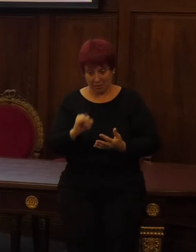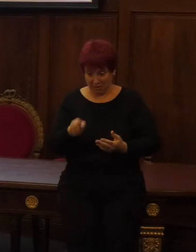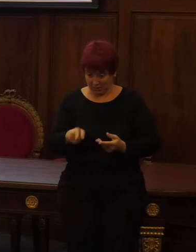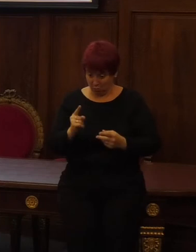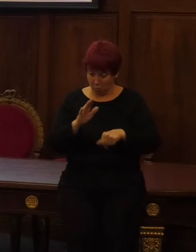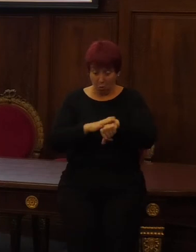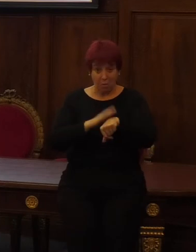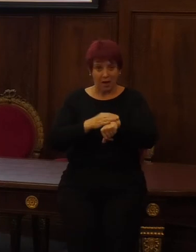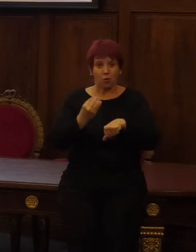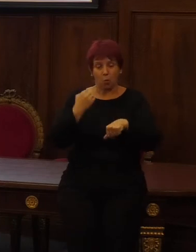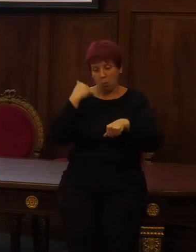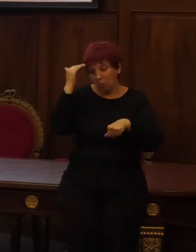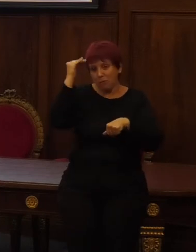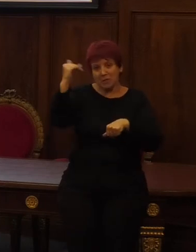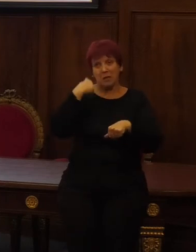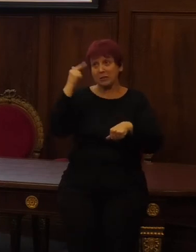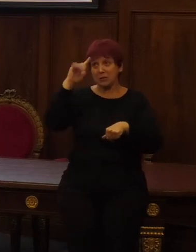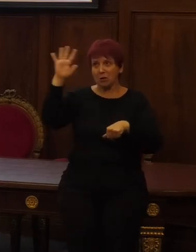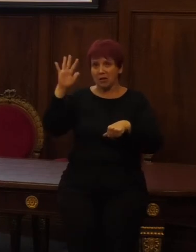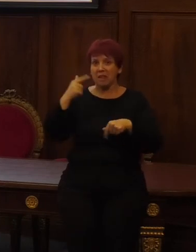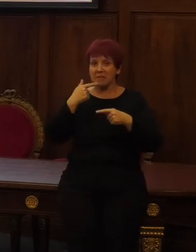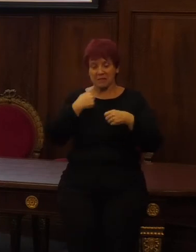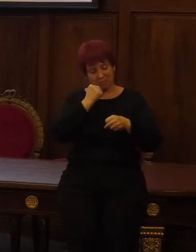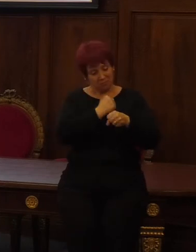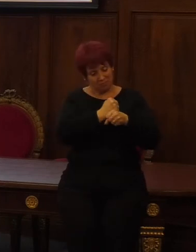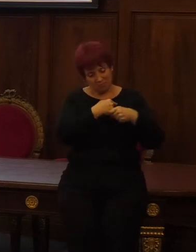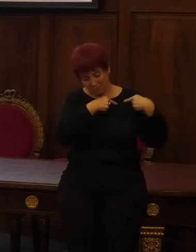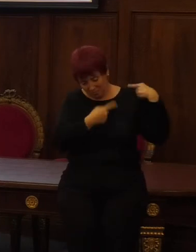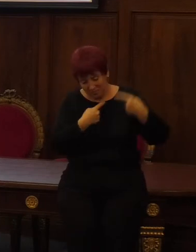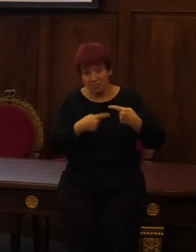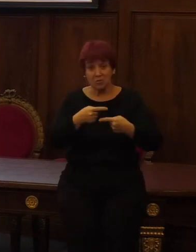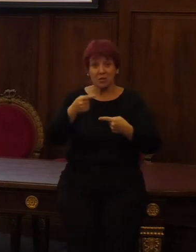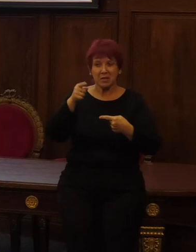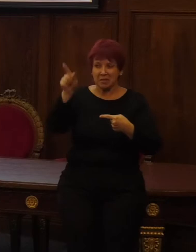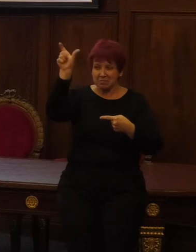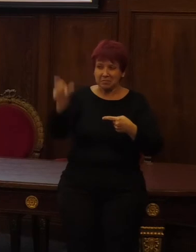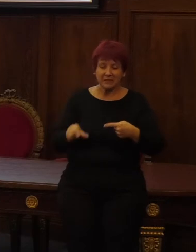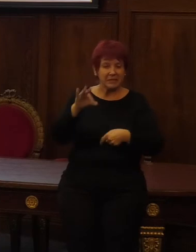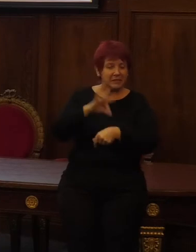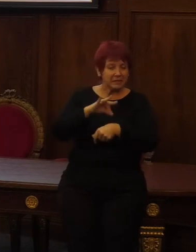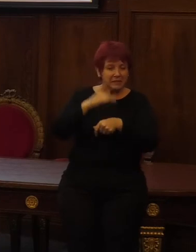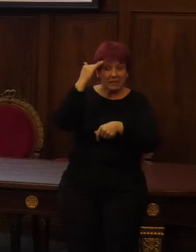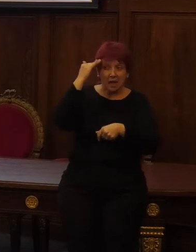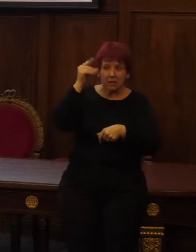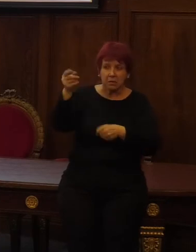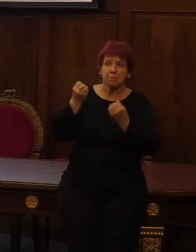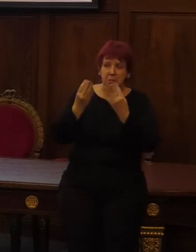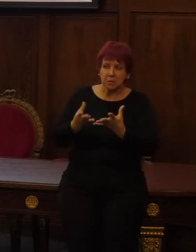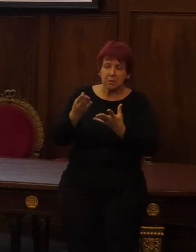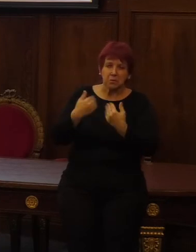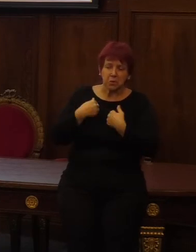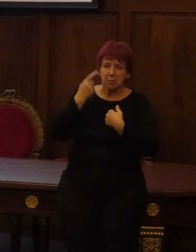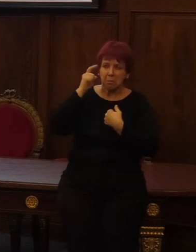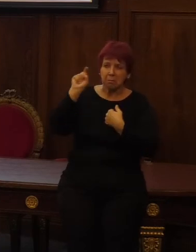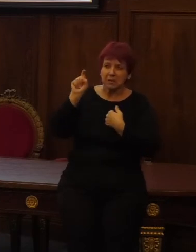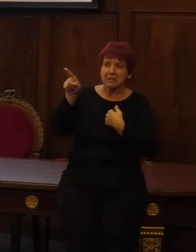el ejercicio profesional explicaba a aquel psiquiatra amigo por qué nosotros nos